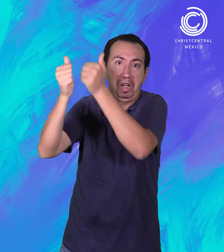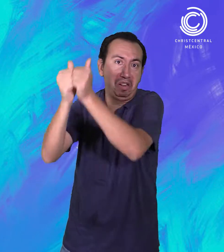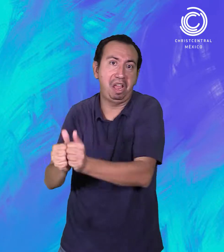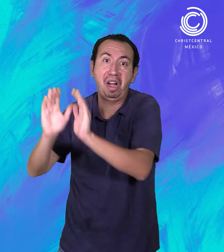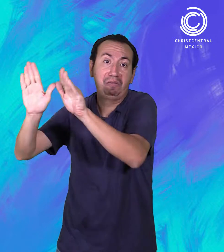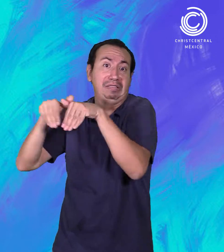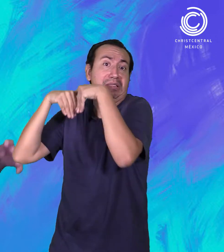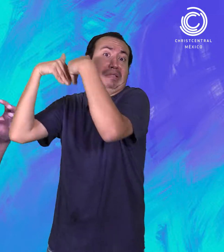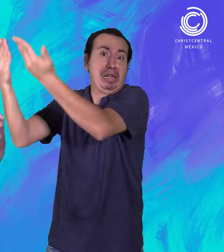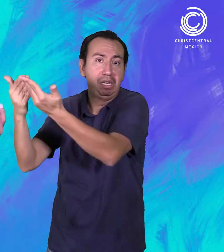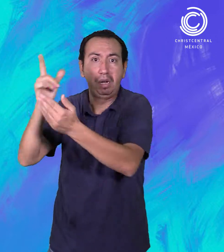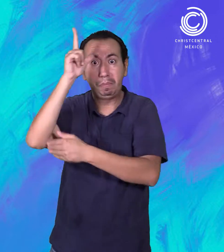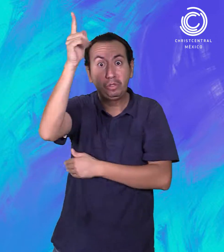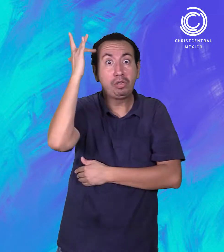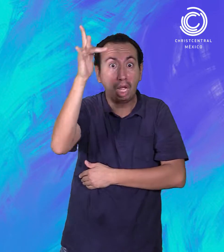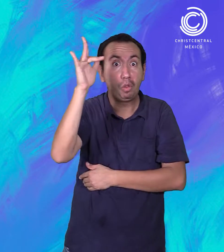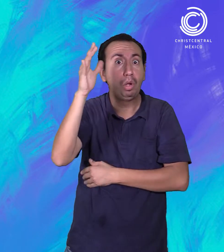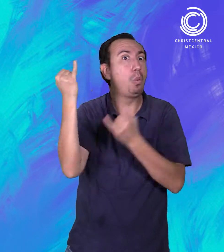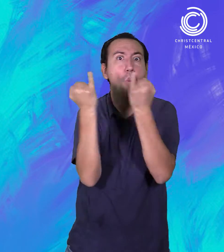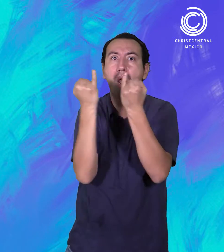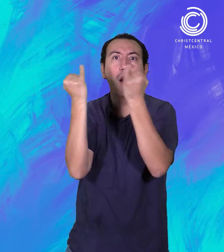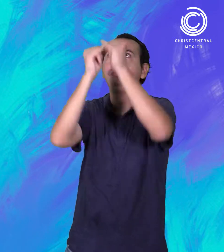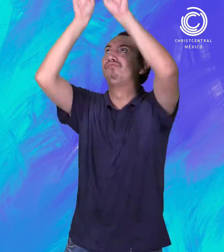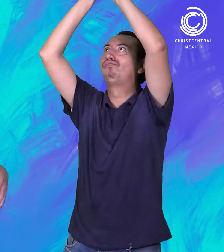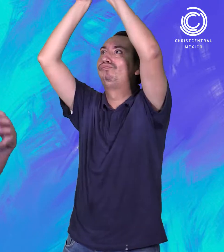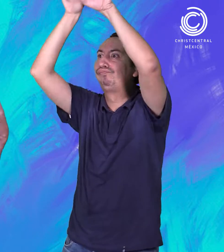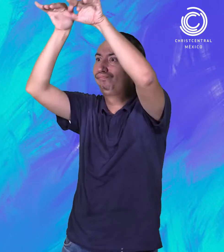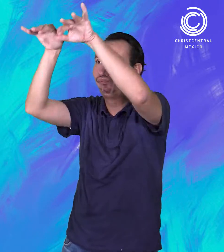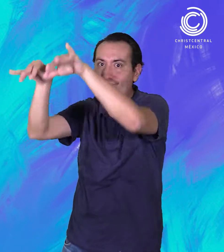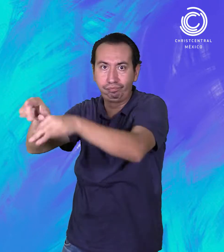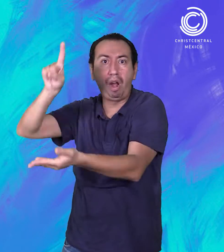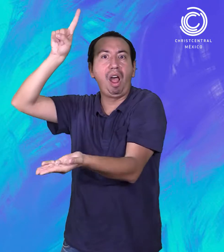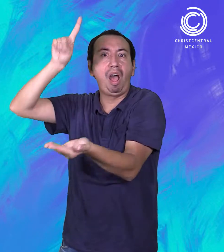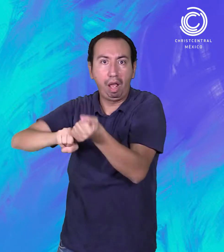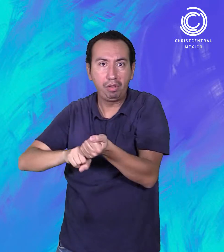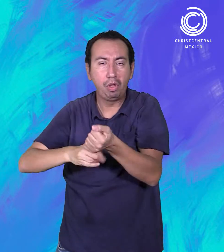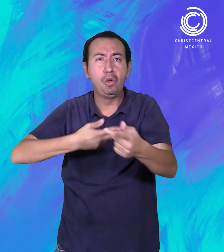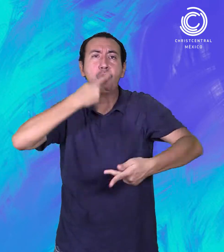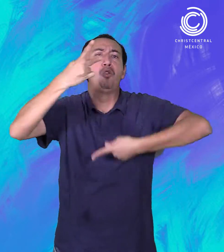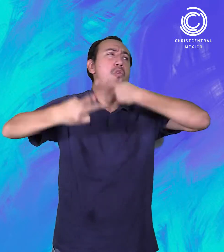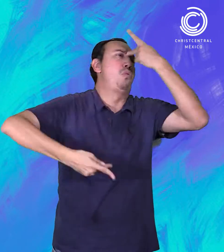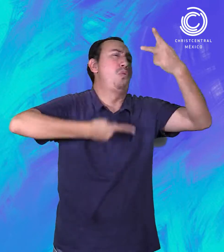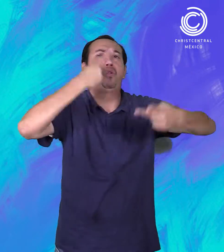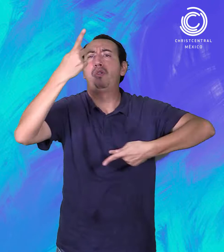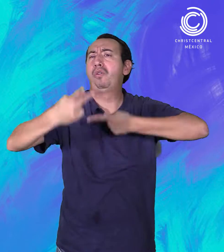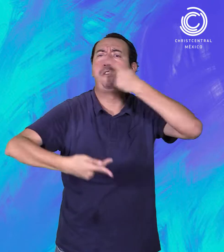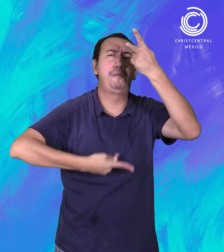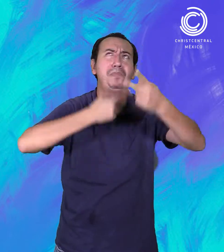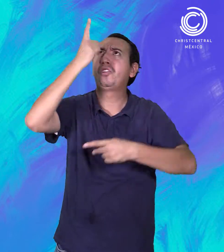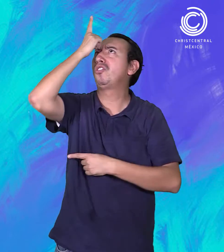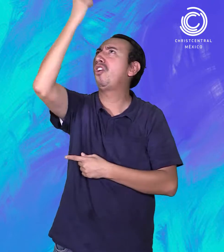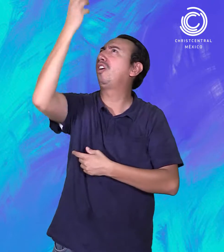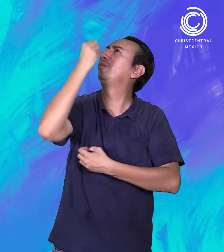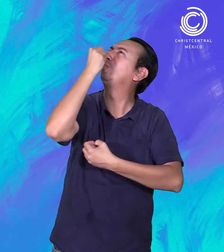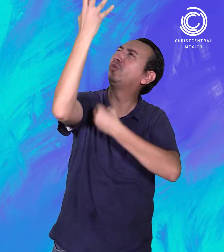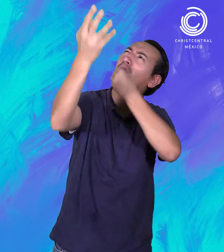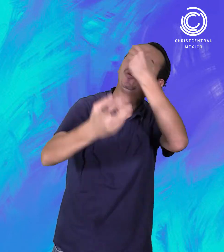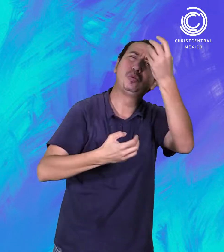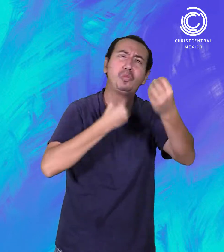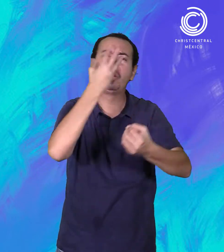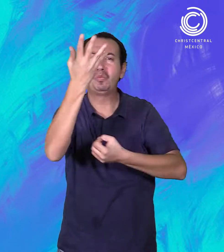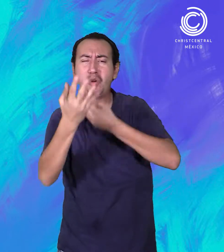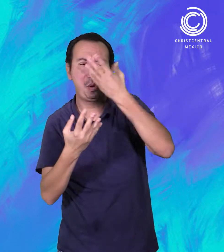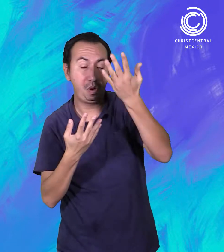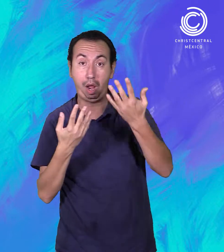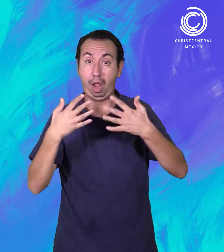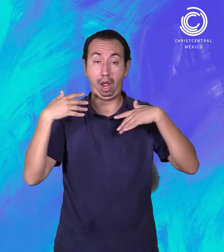en el campamento, el Espíritu Santo también vino sobre ellos, comenzaron a profetizar y seguían profetizando. Y como